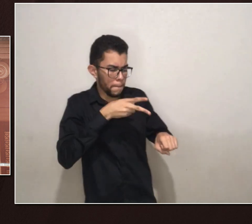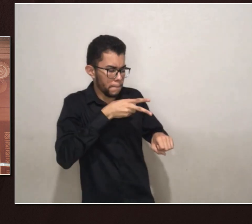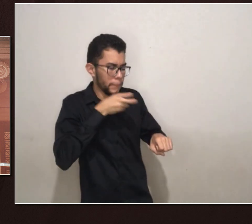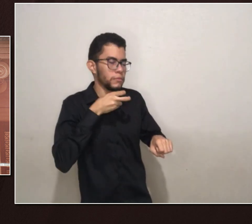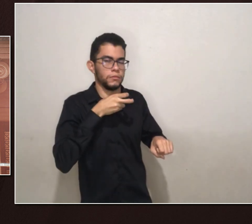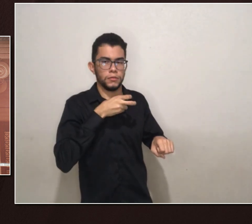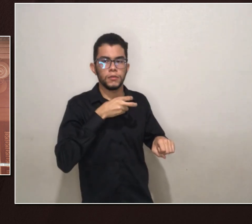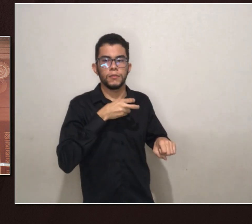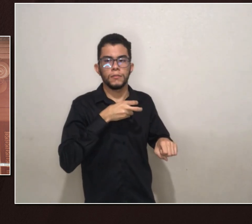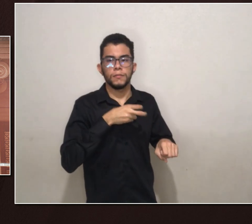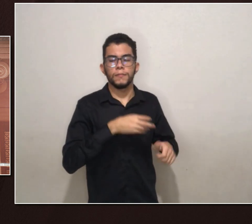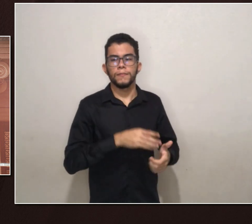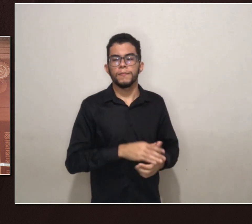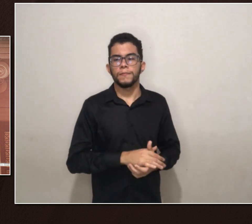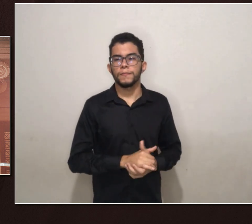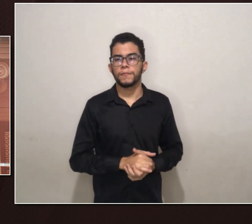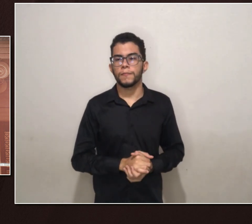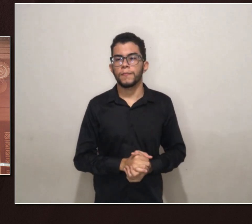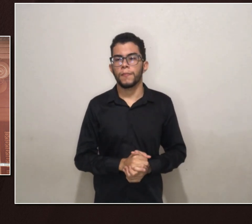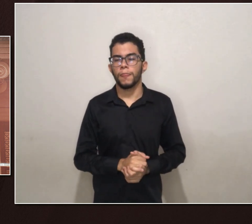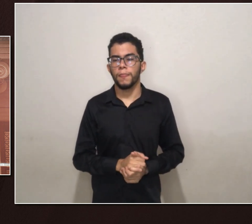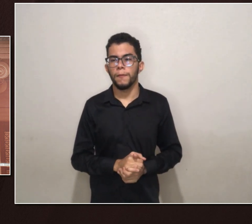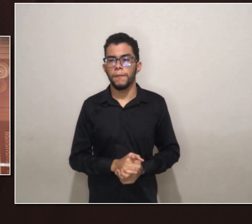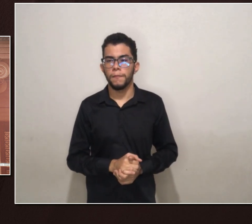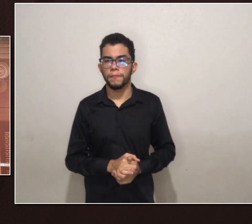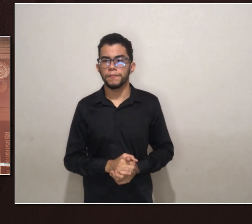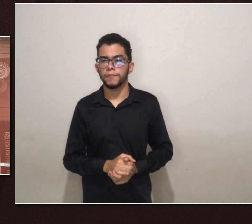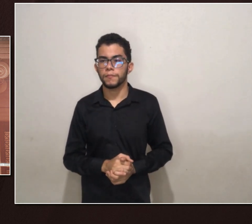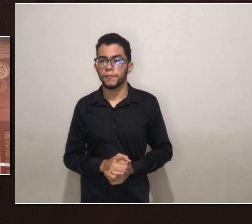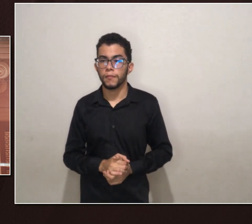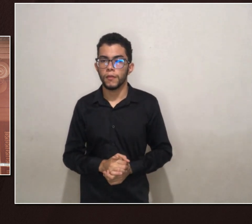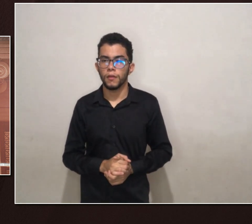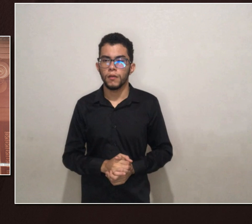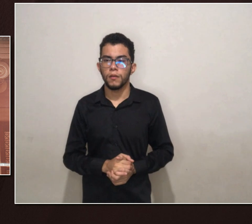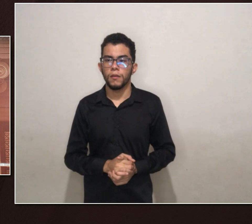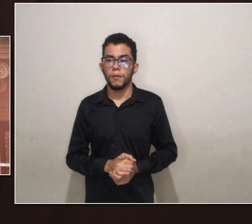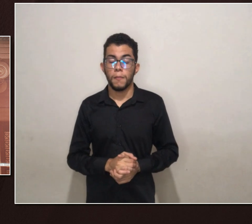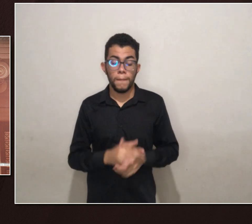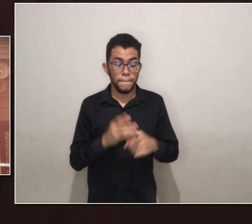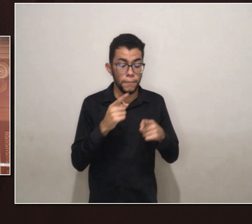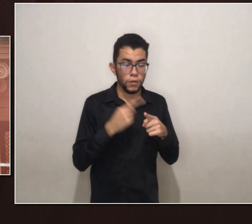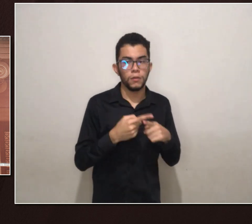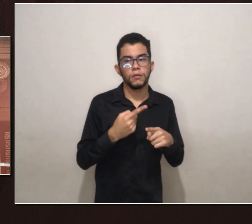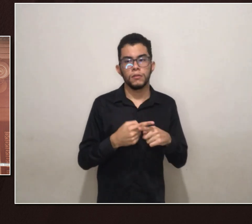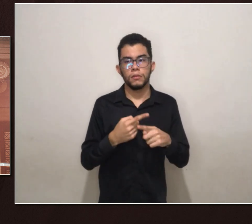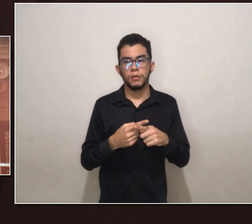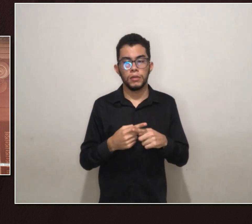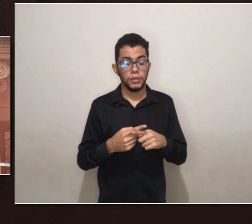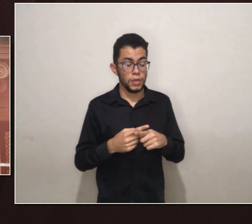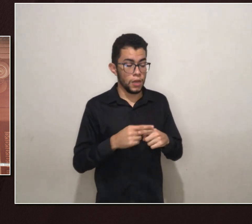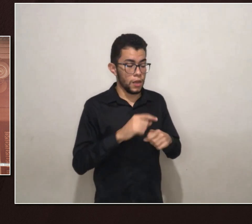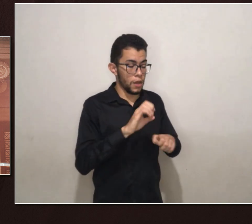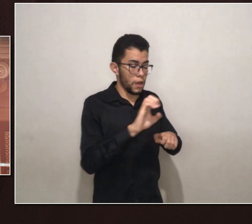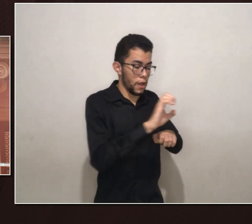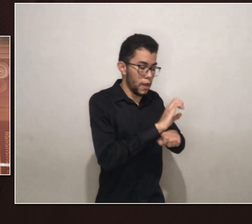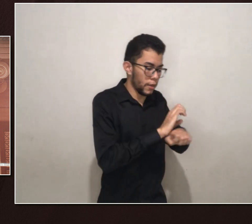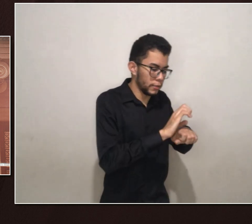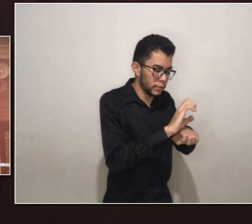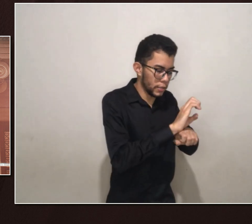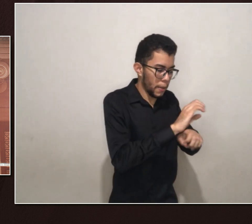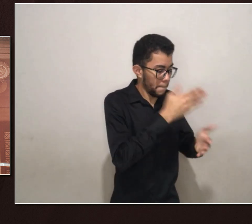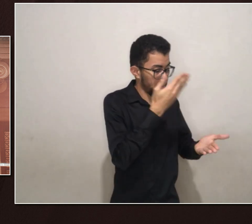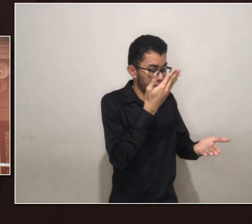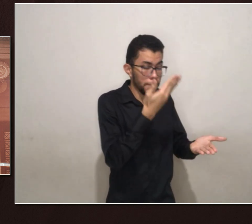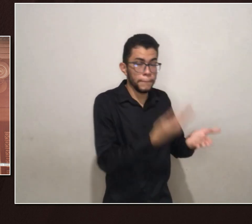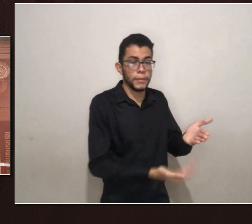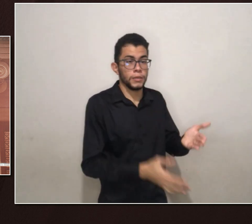da decadência. Deixaste o teu primeiro amor, ela é ameaçada com a remoção